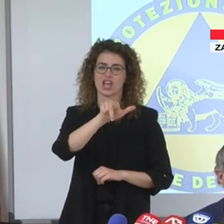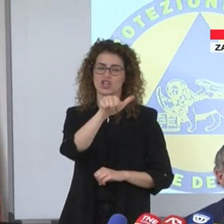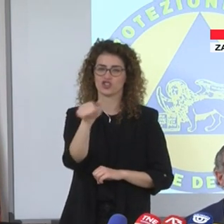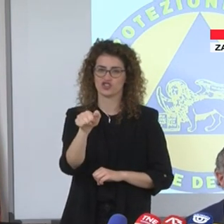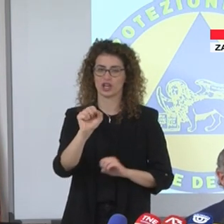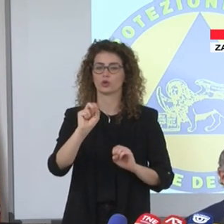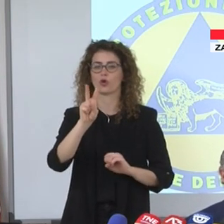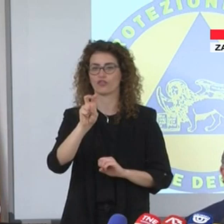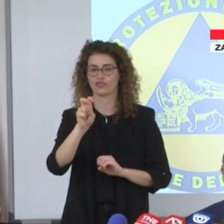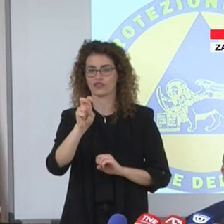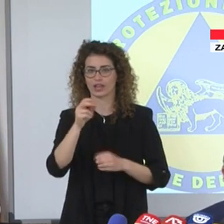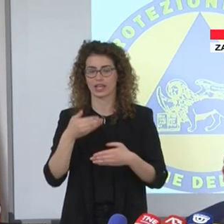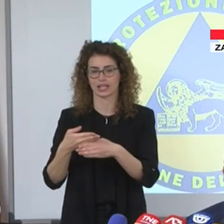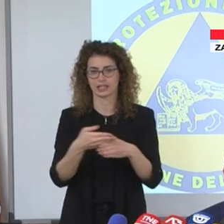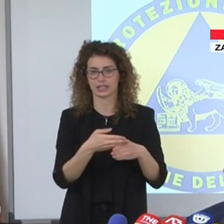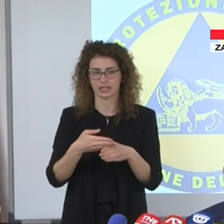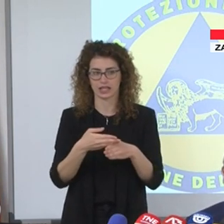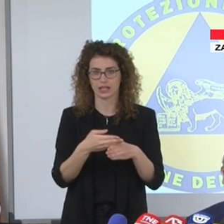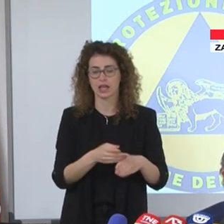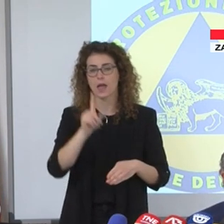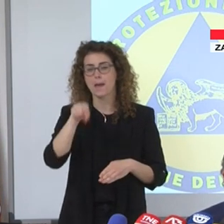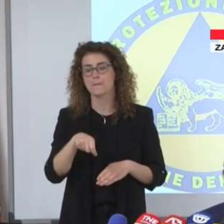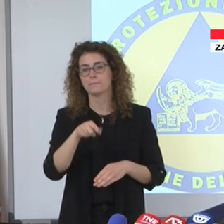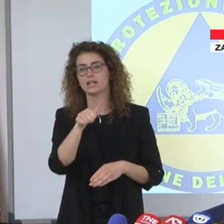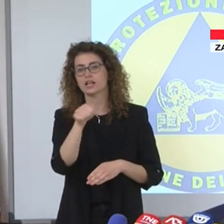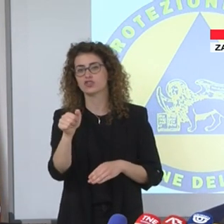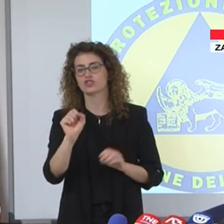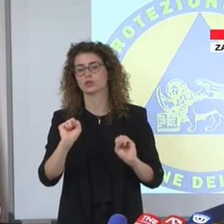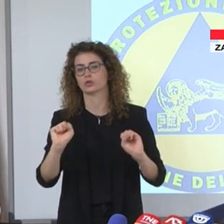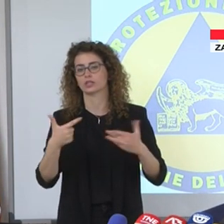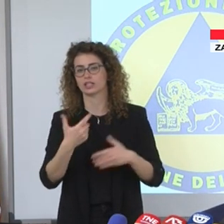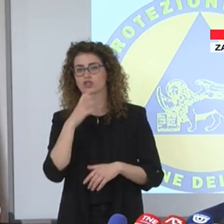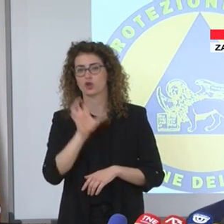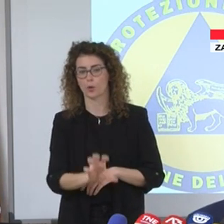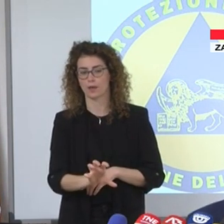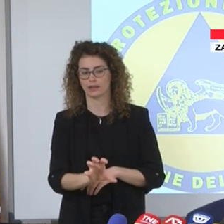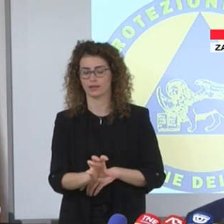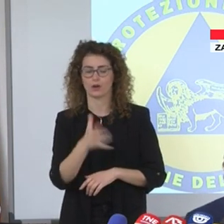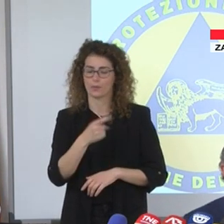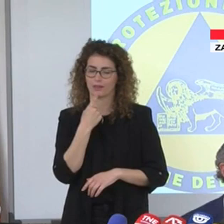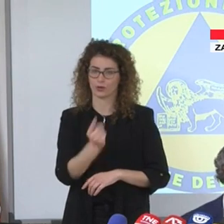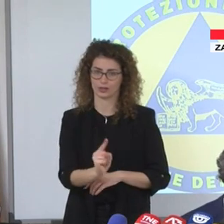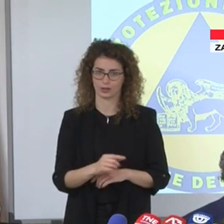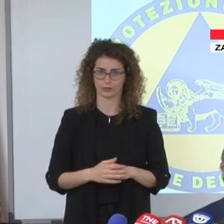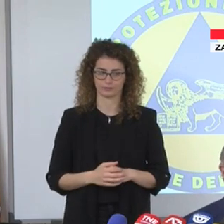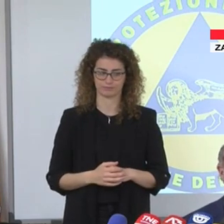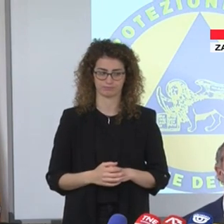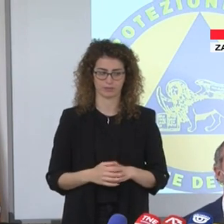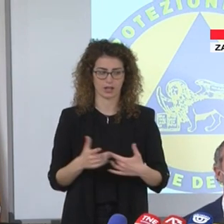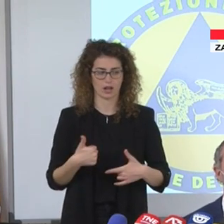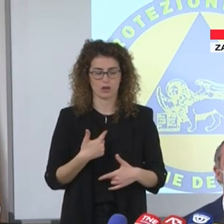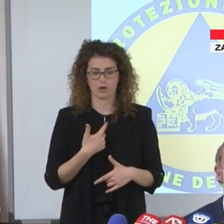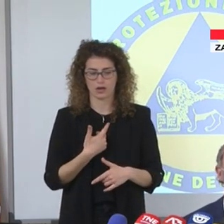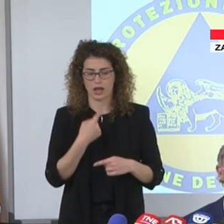condivisioni e la bellezza di 1113 commenti, non vi dico i commenti. Perché? Allora, perché è falso